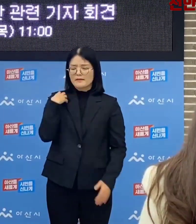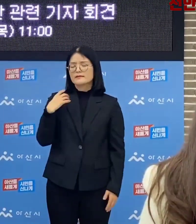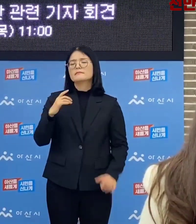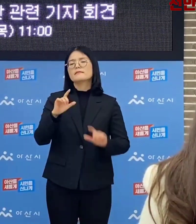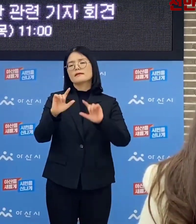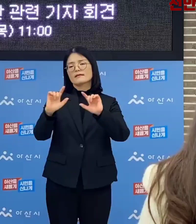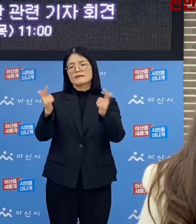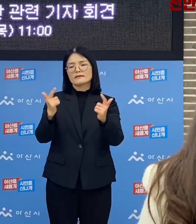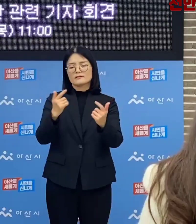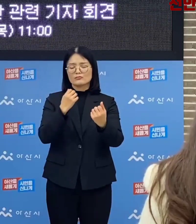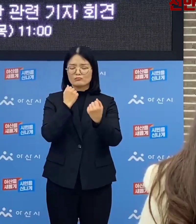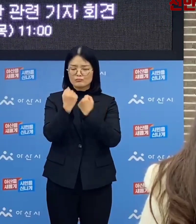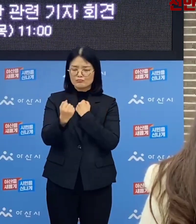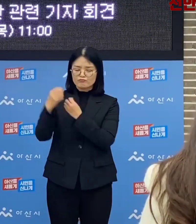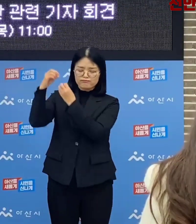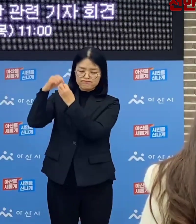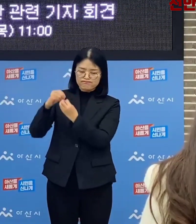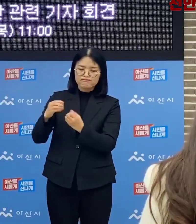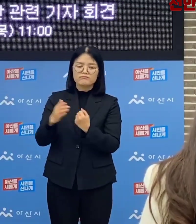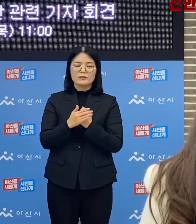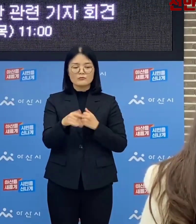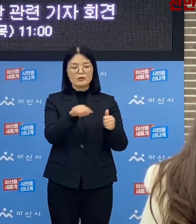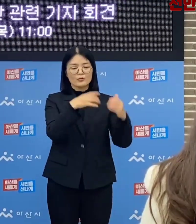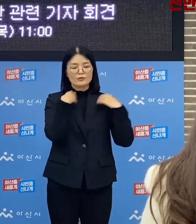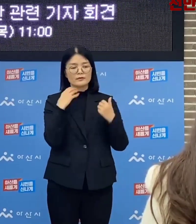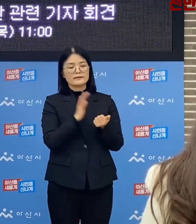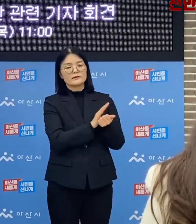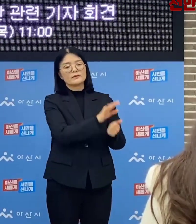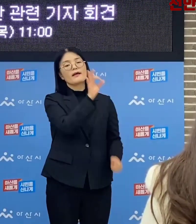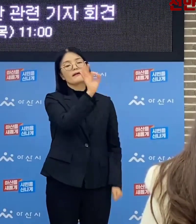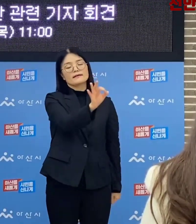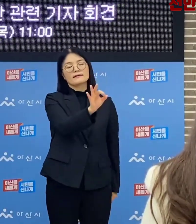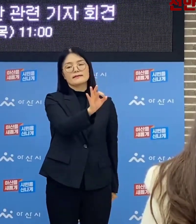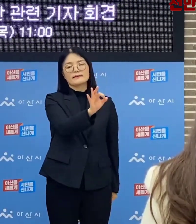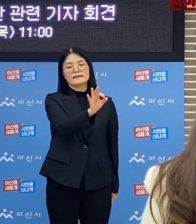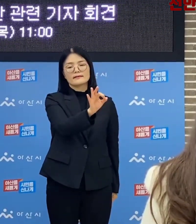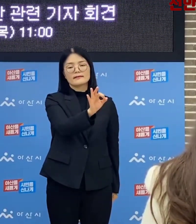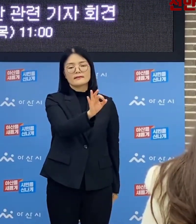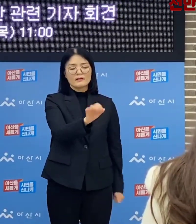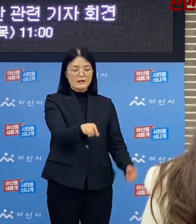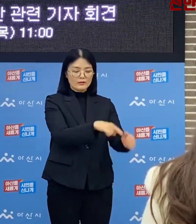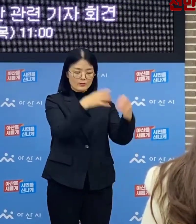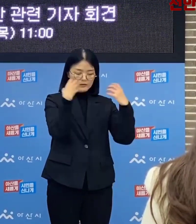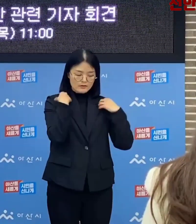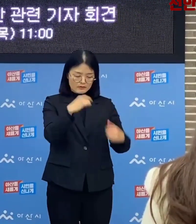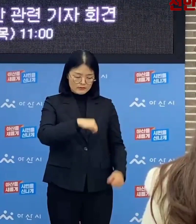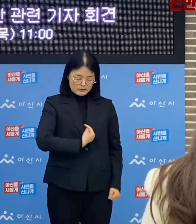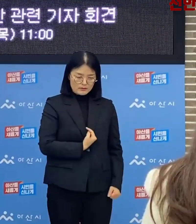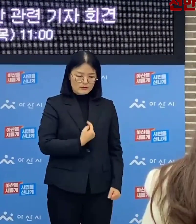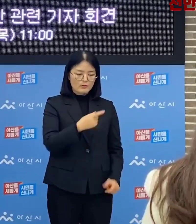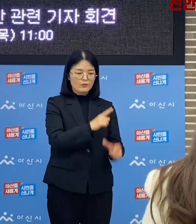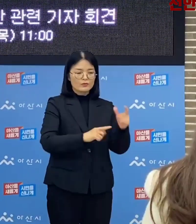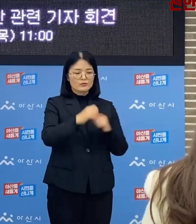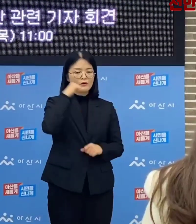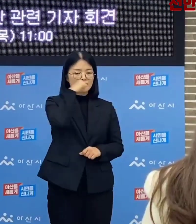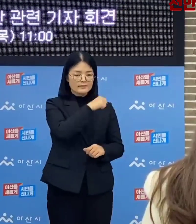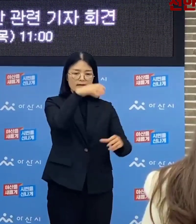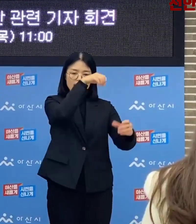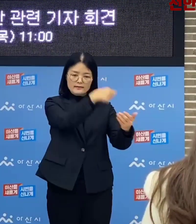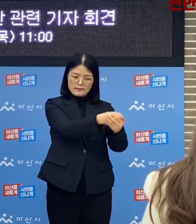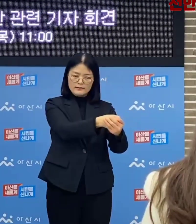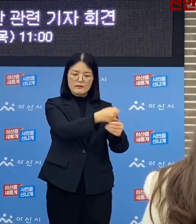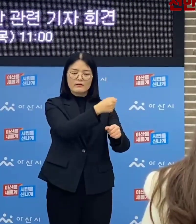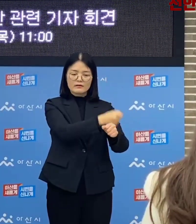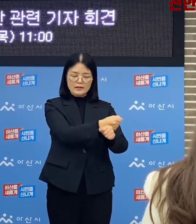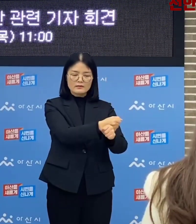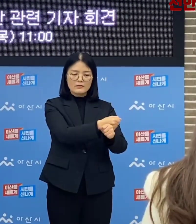불구하고 관행적으로 교육청에 지원해왔던 재정을 교육청이 자체적으로 추경을 편성해